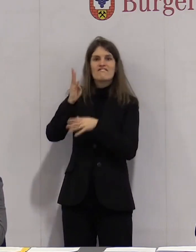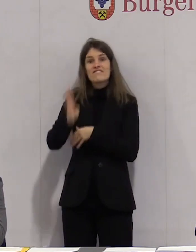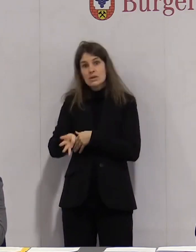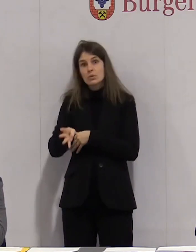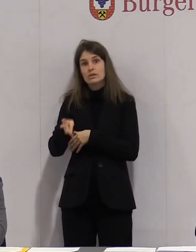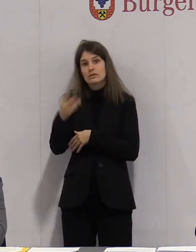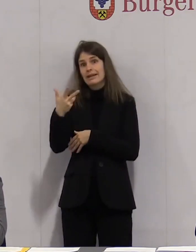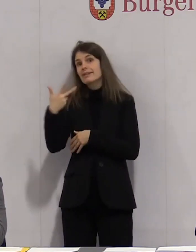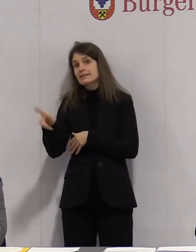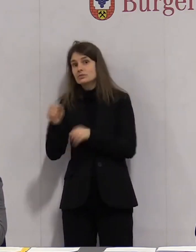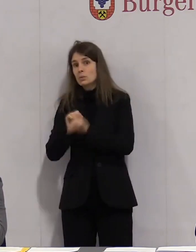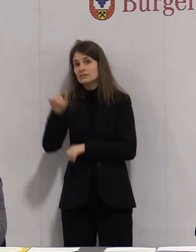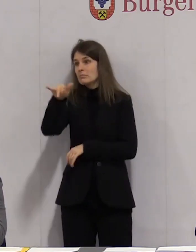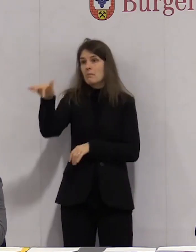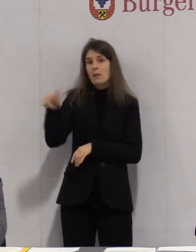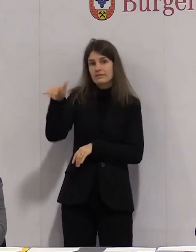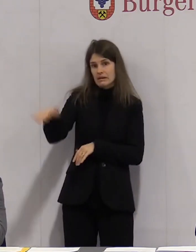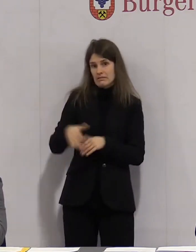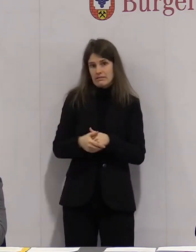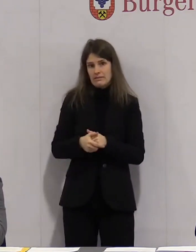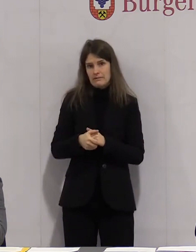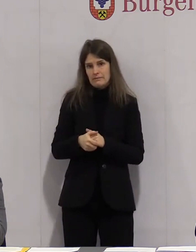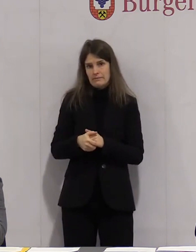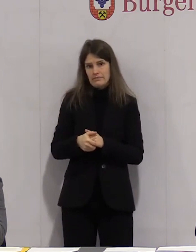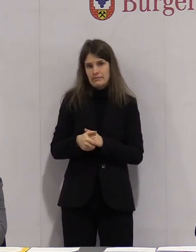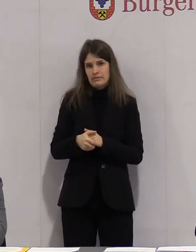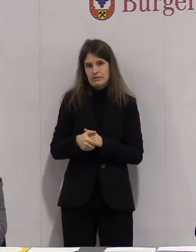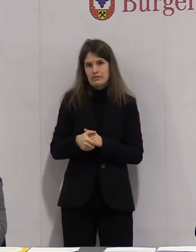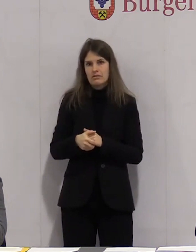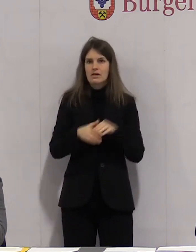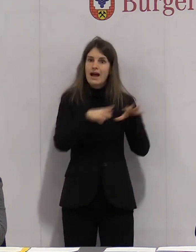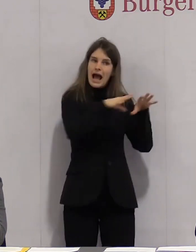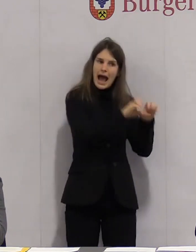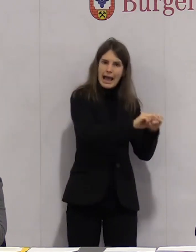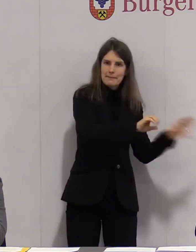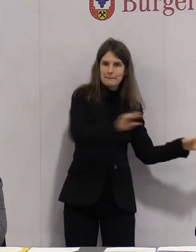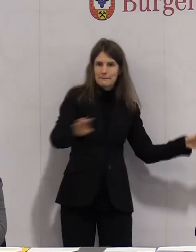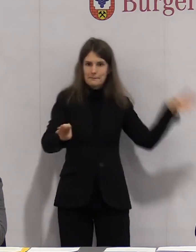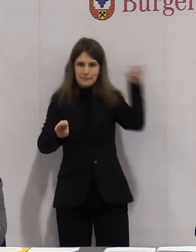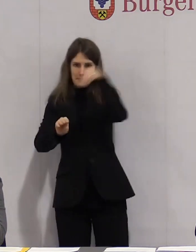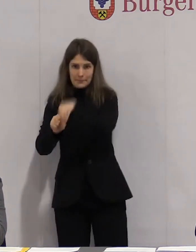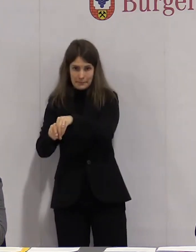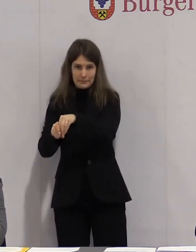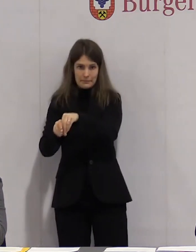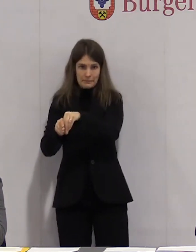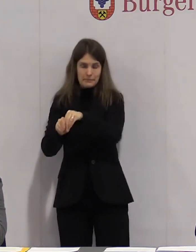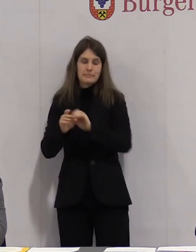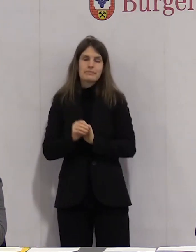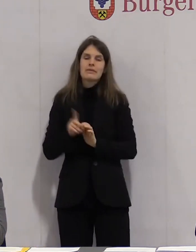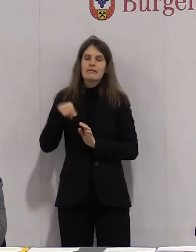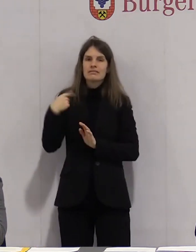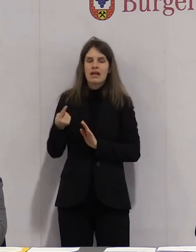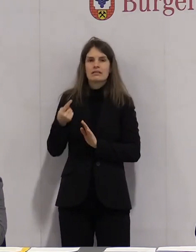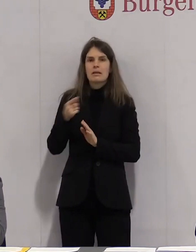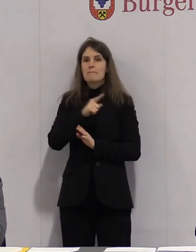433 und mit den heimen gegen die werke bis